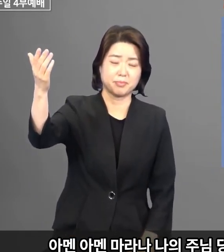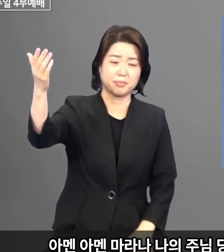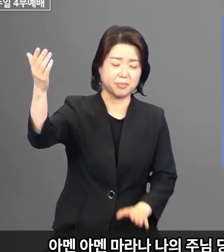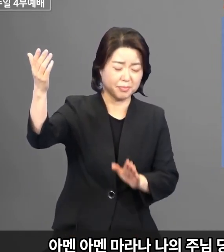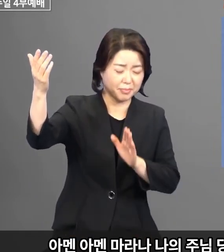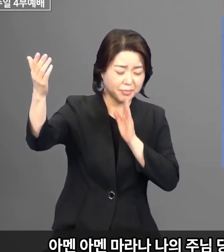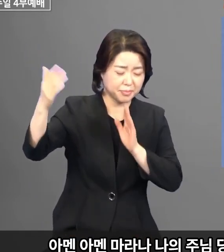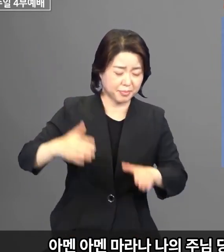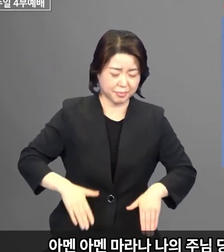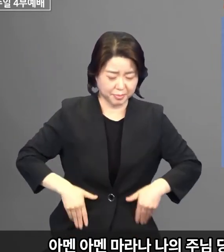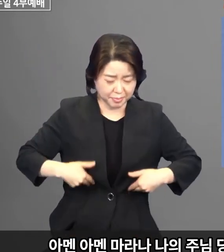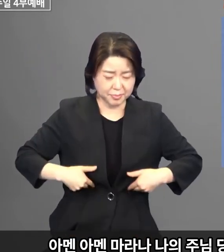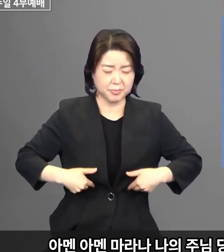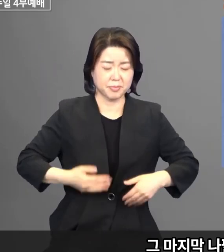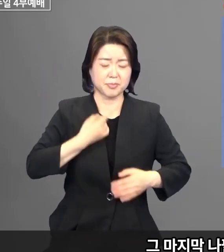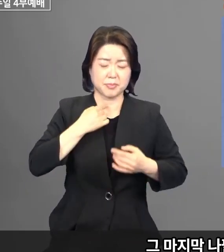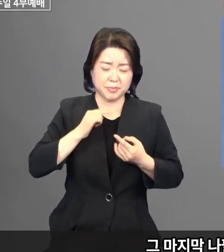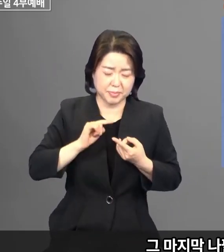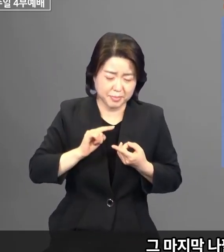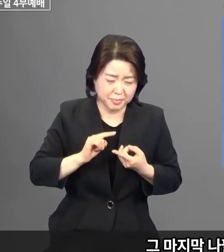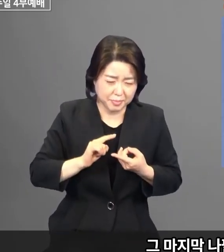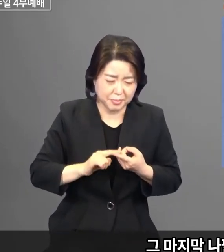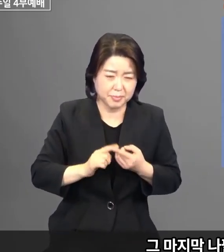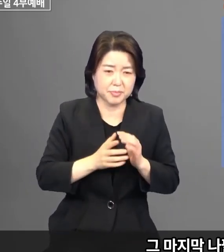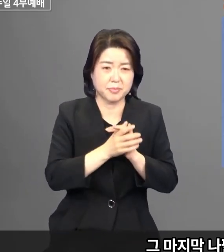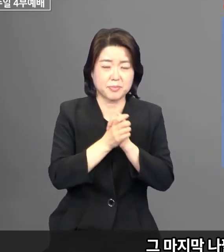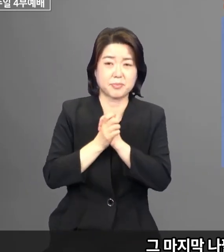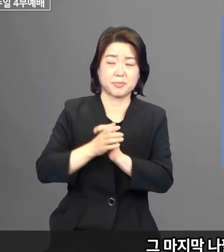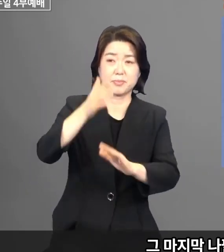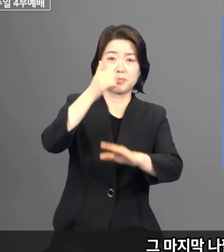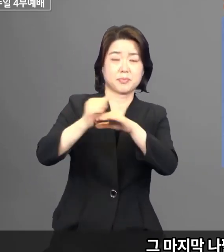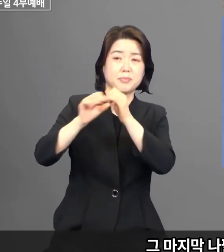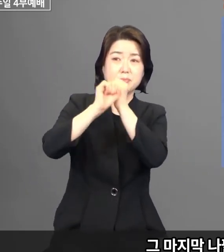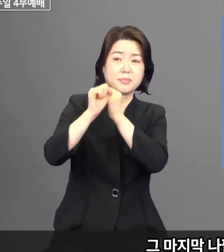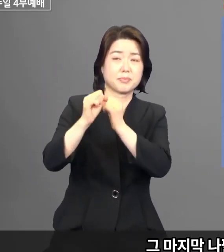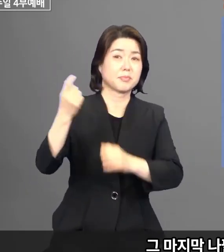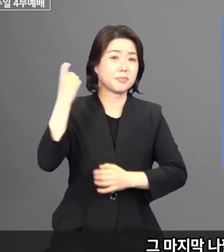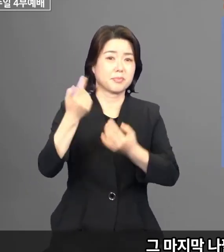참으로 따뜻하고 정겨운 그 마지막 나팔 소리와 함께